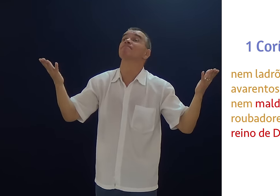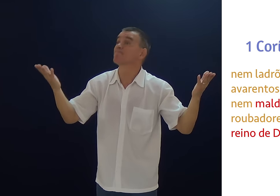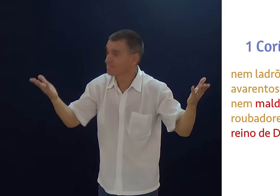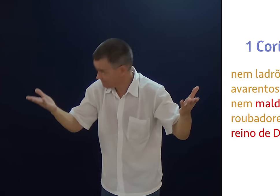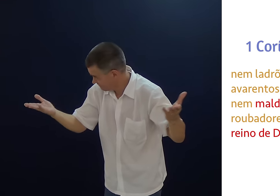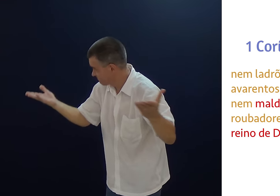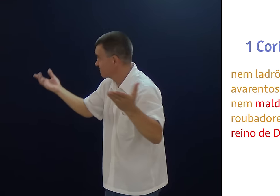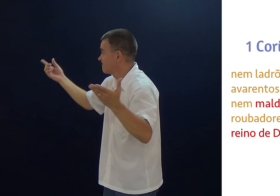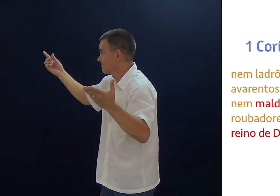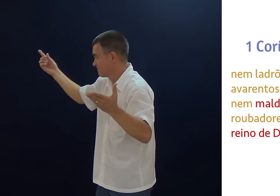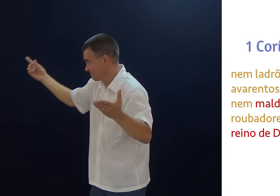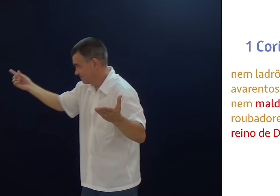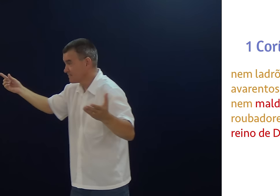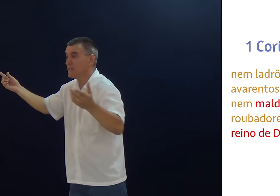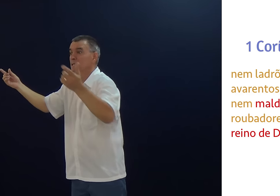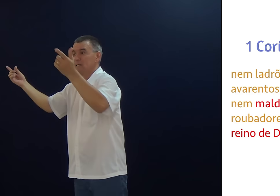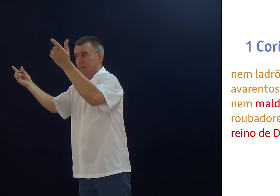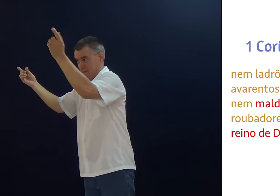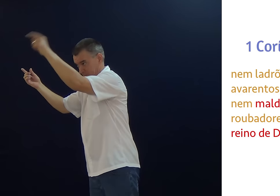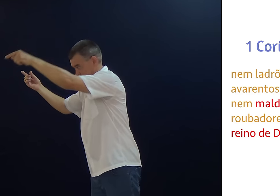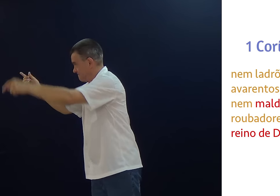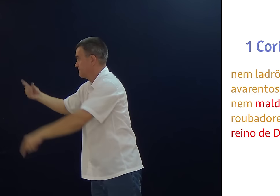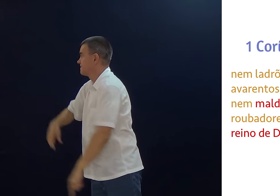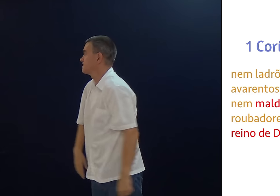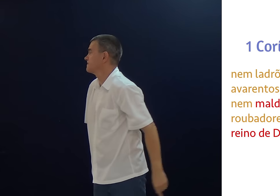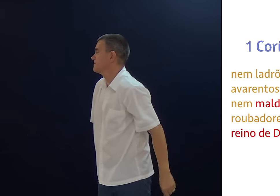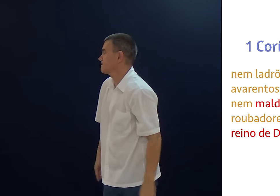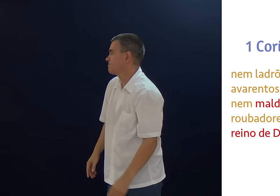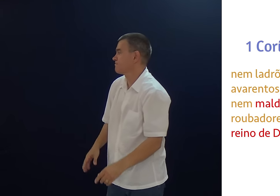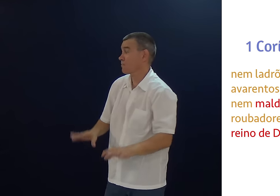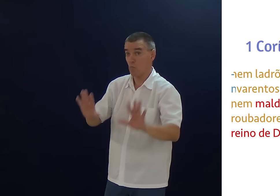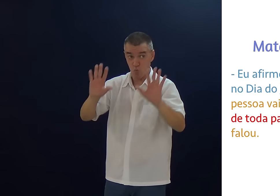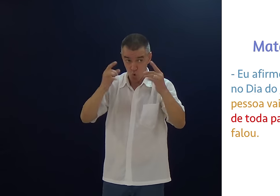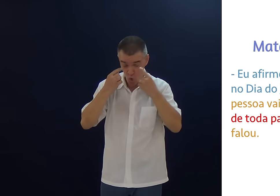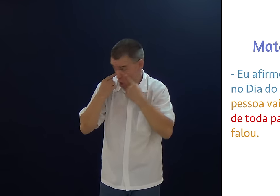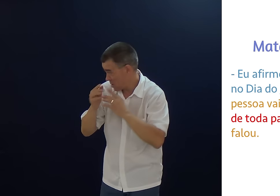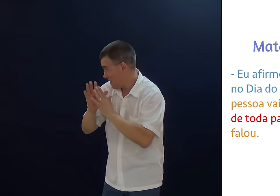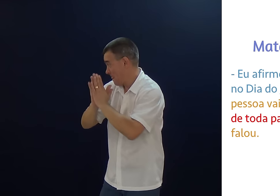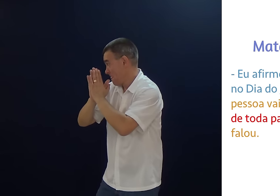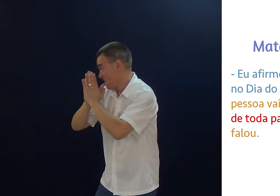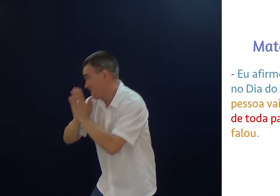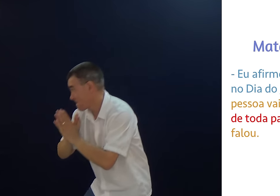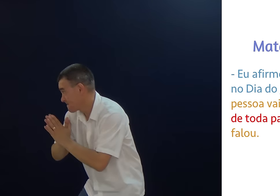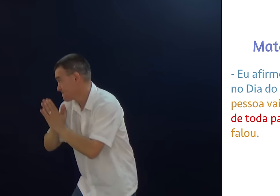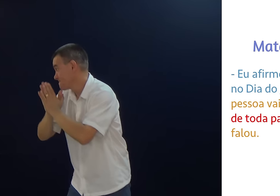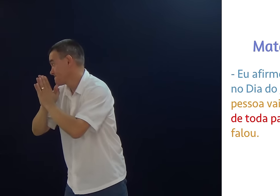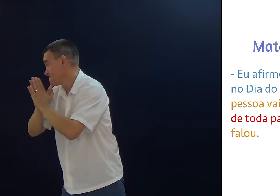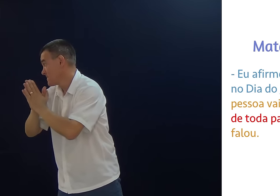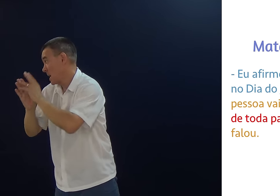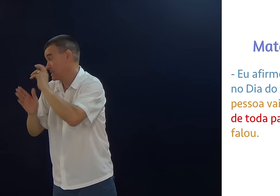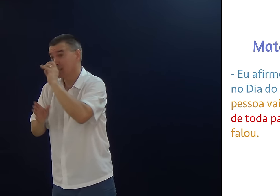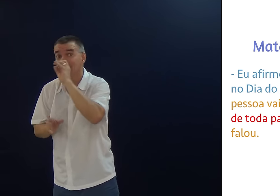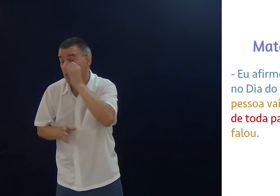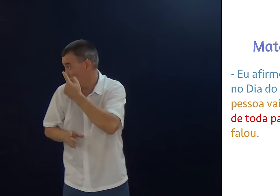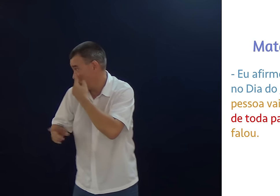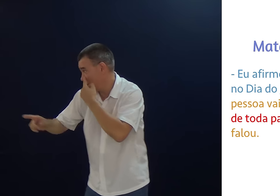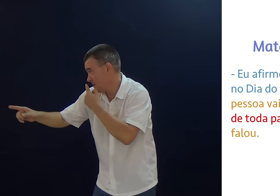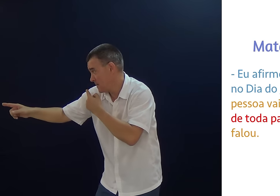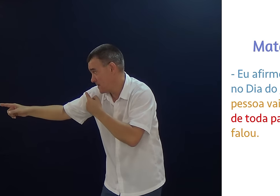entendeu entendeu olha ali pode clicar por favor olha ali